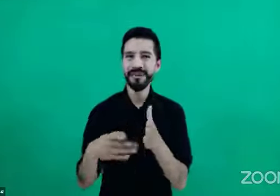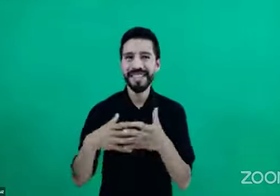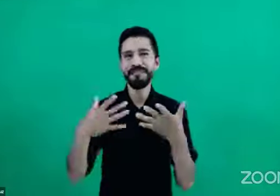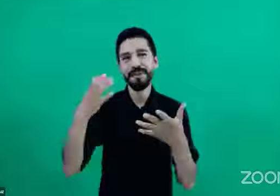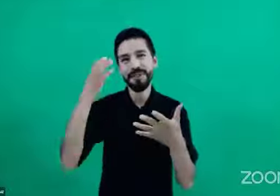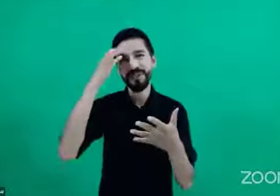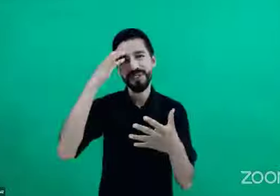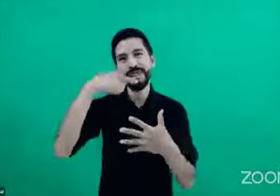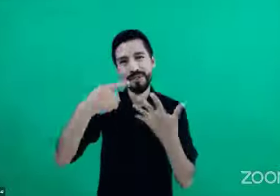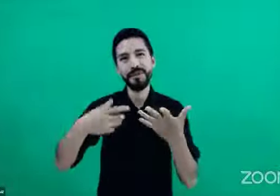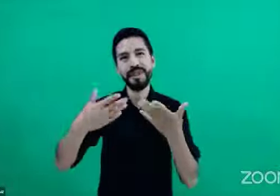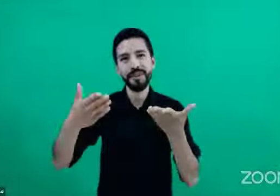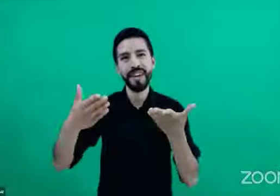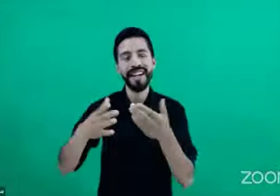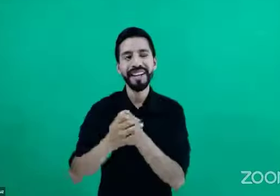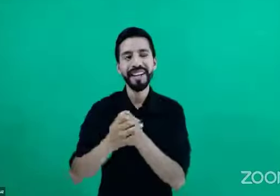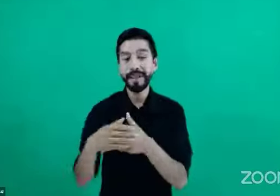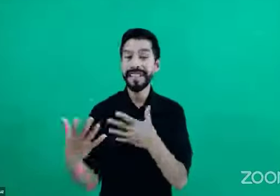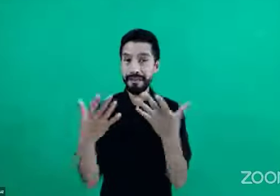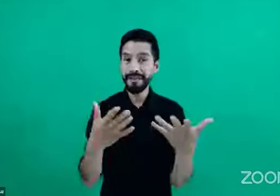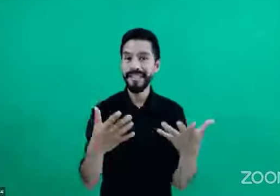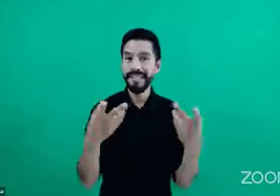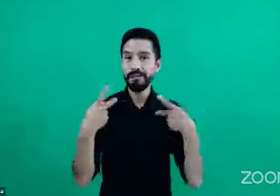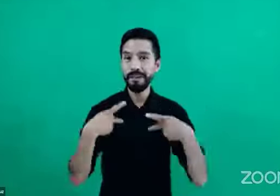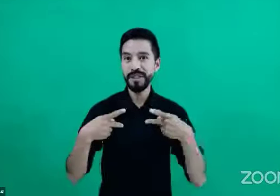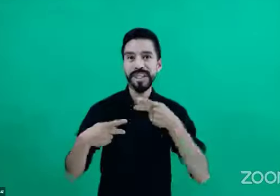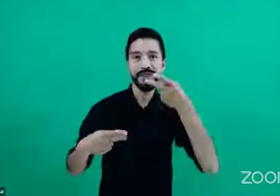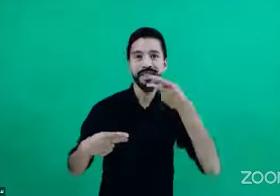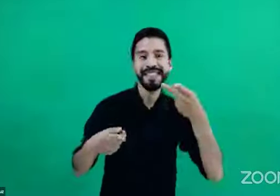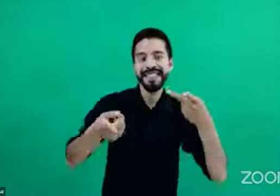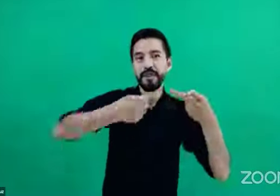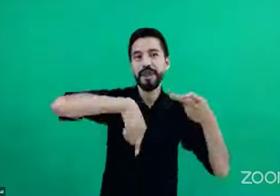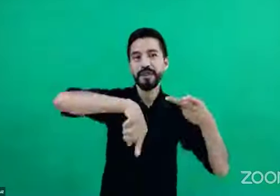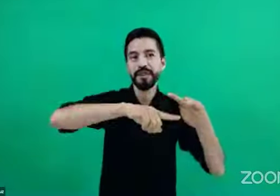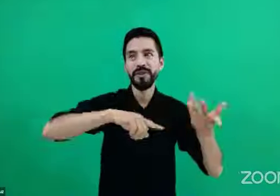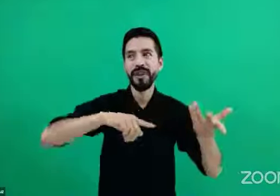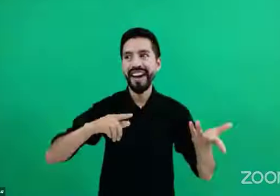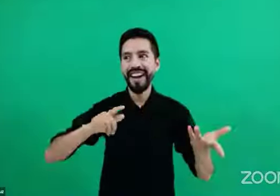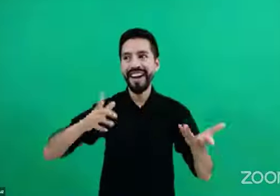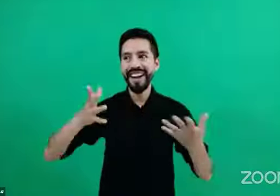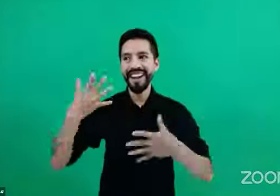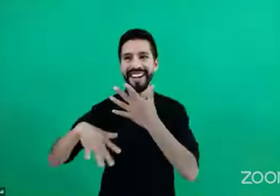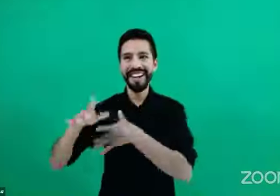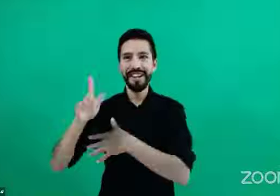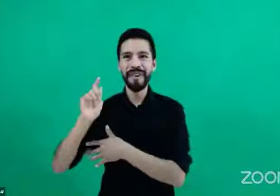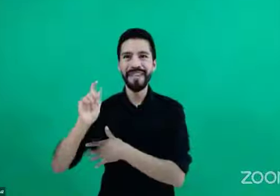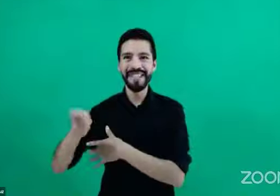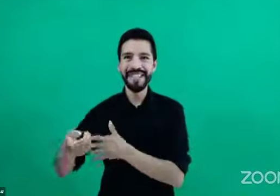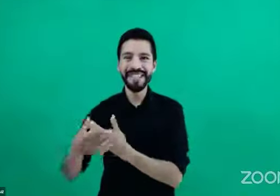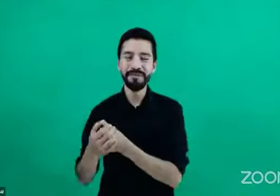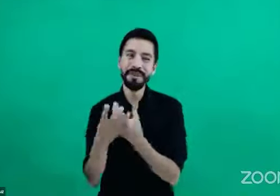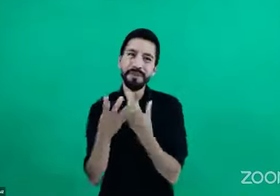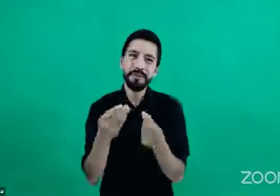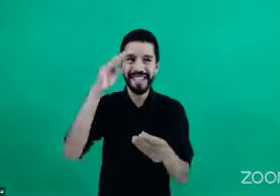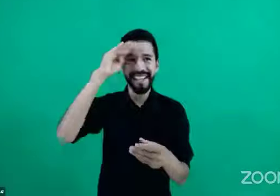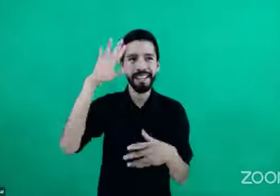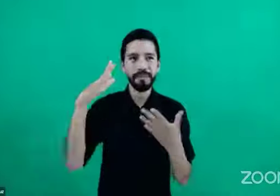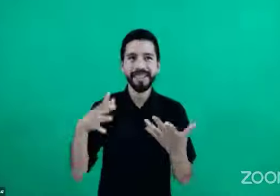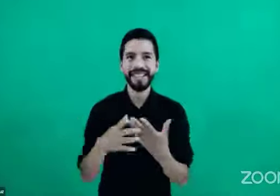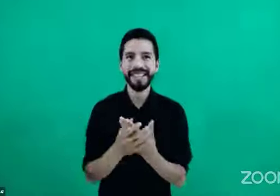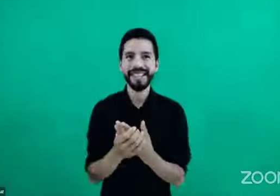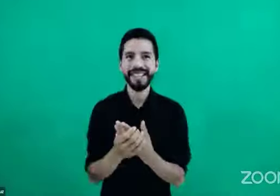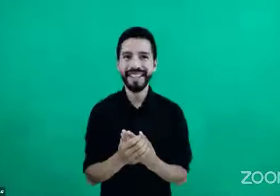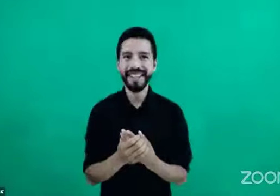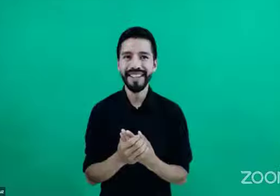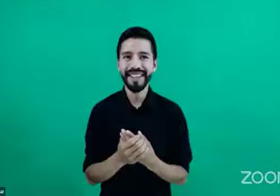falta muchísimo conocimiento en cuanto a, precisamente a personas oyentes en cuanto a la lengua de señas. Muchos piensan que